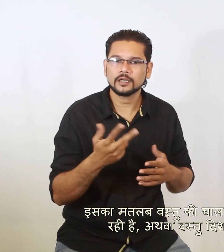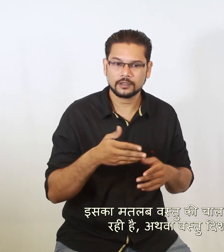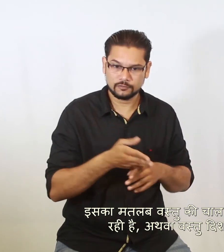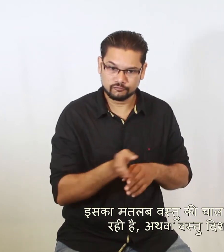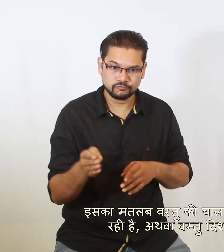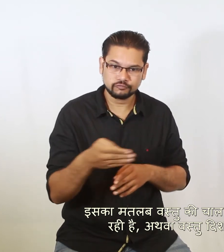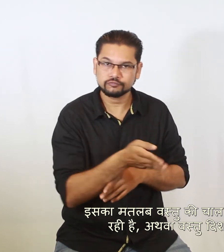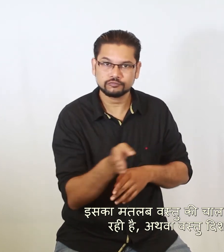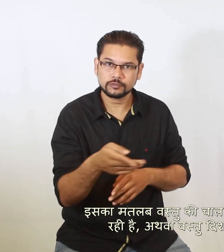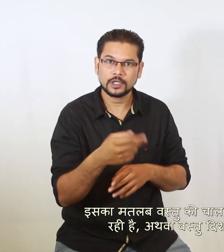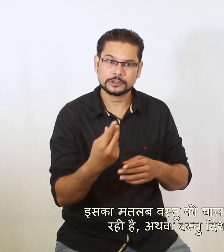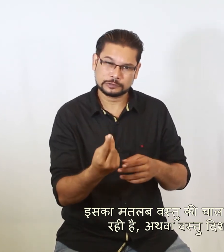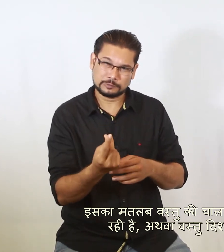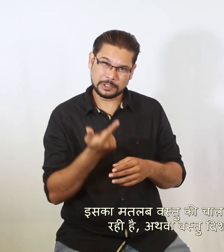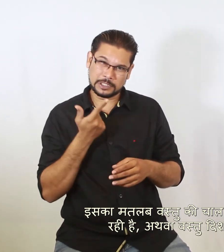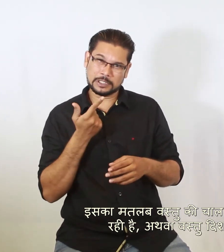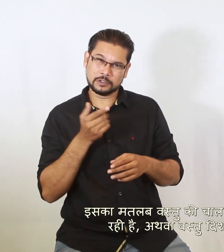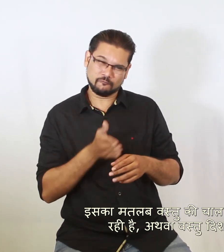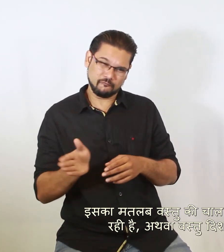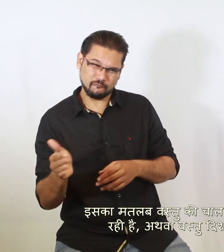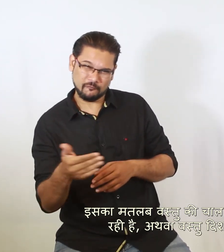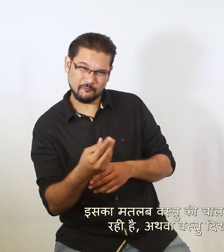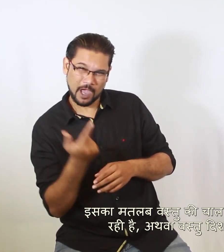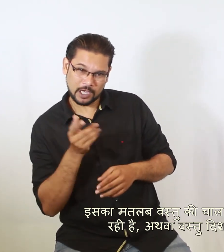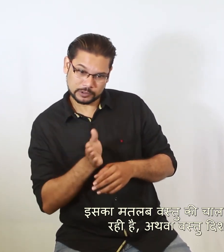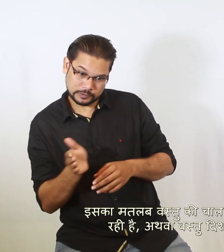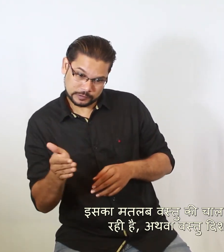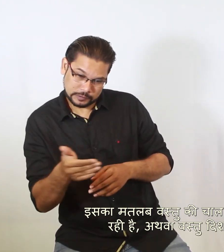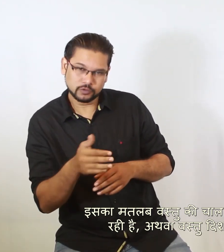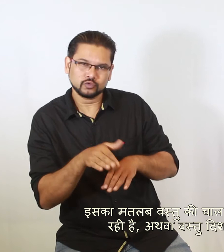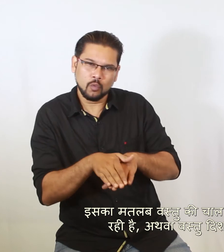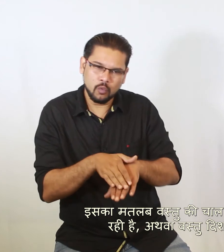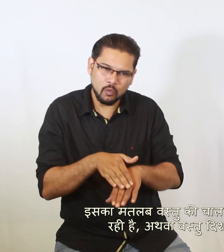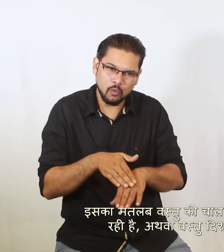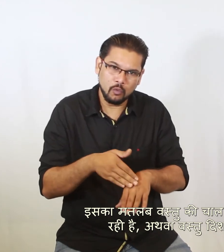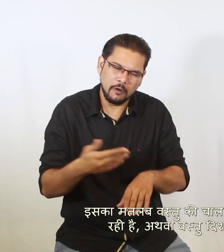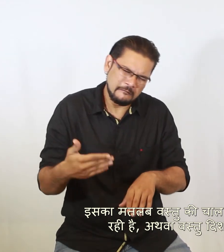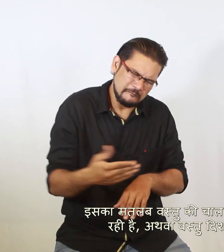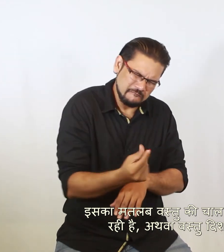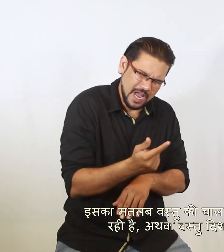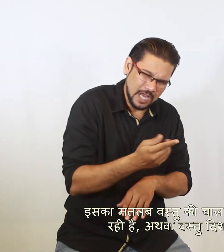इसका मतलब वस्तू की चाल बढ़ रही है कम हो रही है अथवा वस्तू दिशा बदल रही है